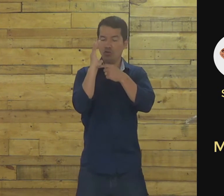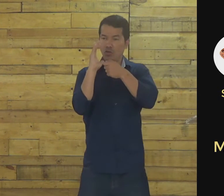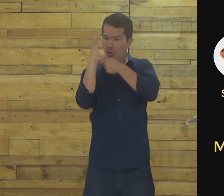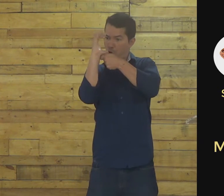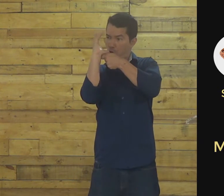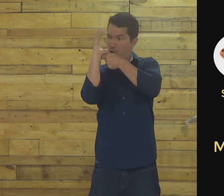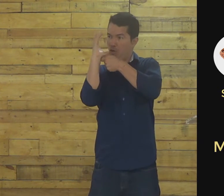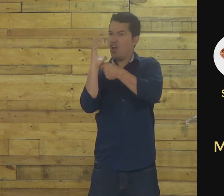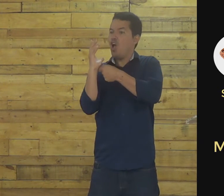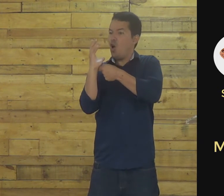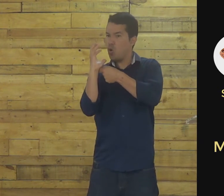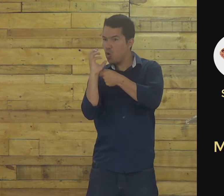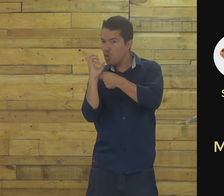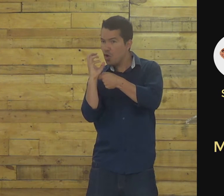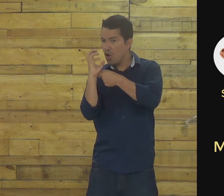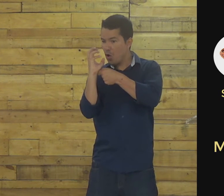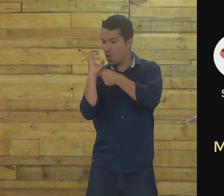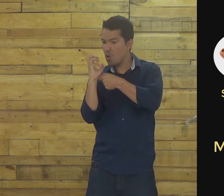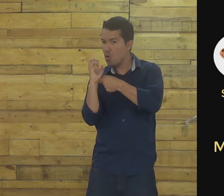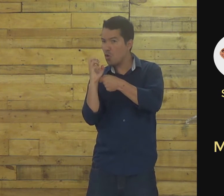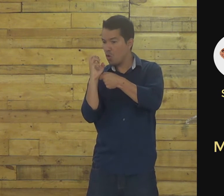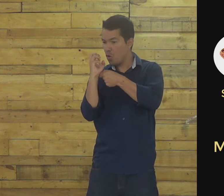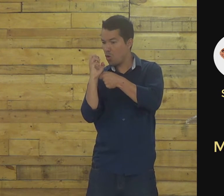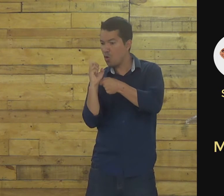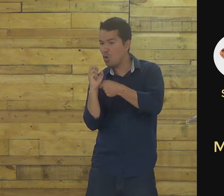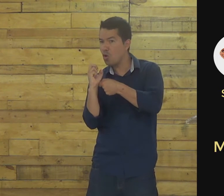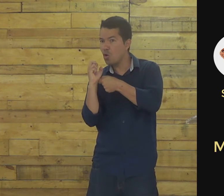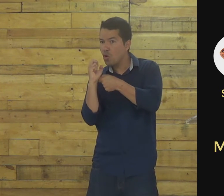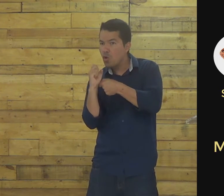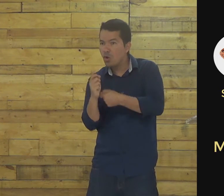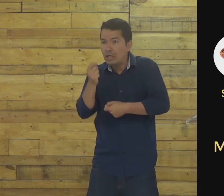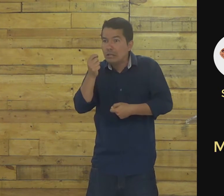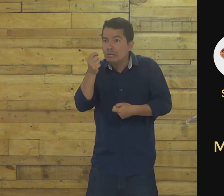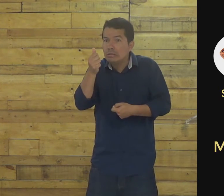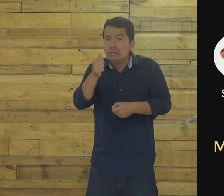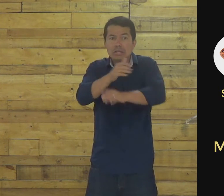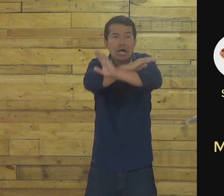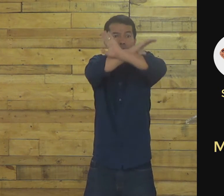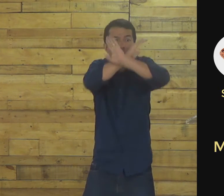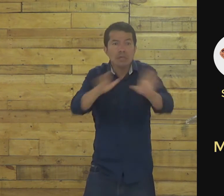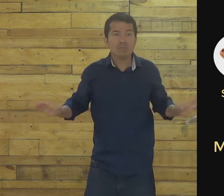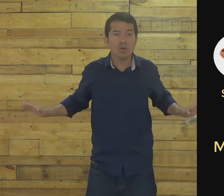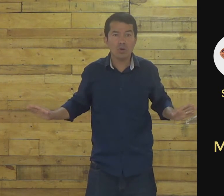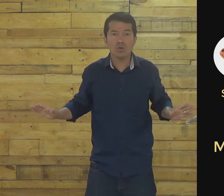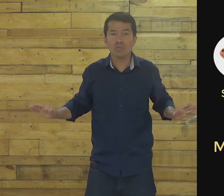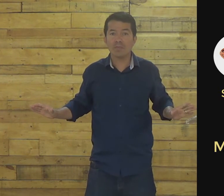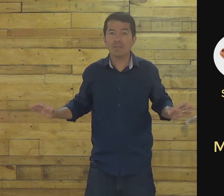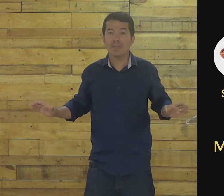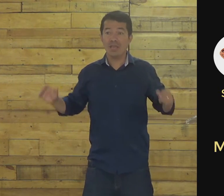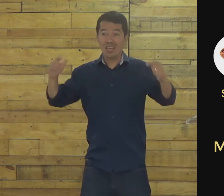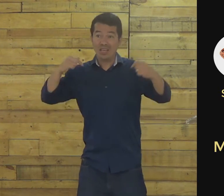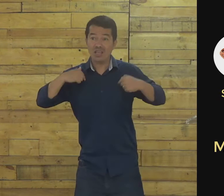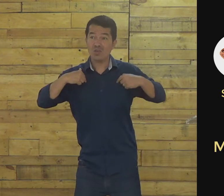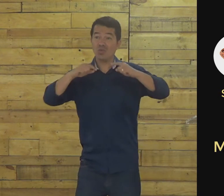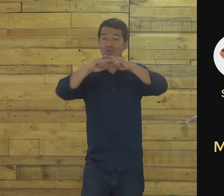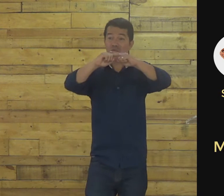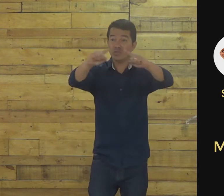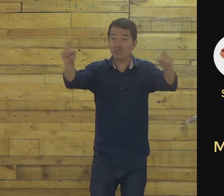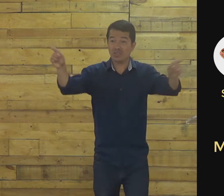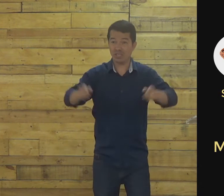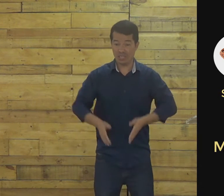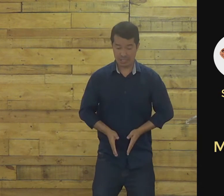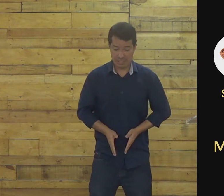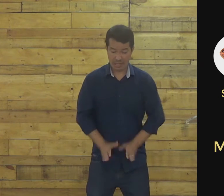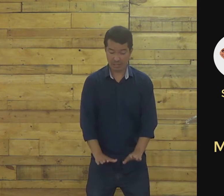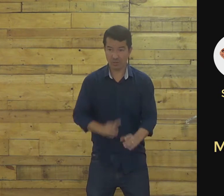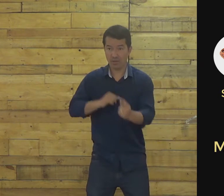sabe que você peca, você sabe que eu peco. Aí você tenta reavivar aquela chama, mas o pecado acaba soprando.